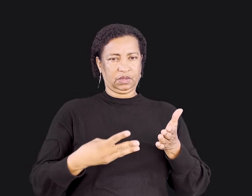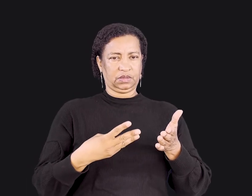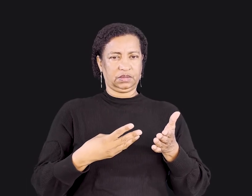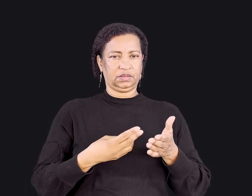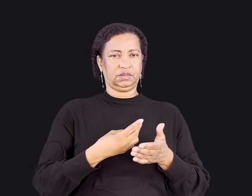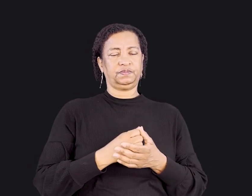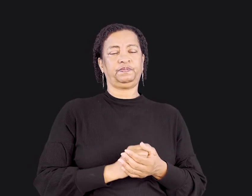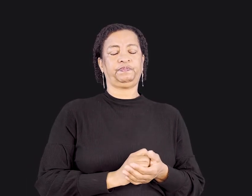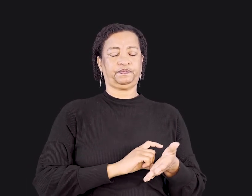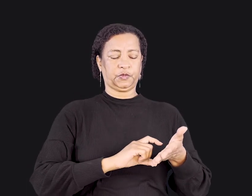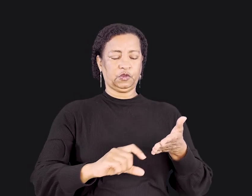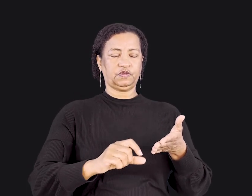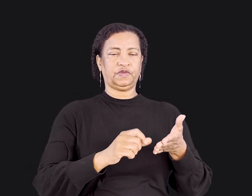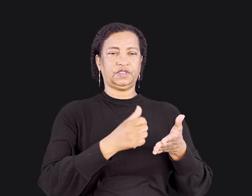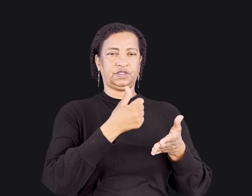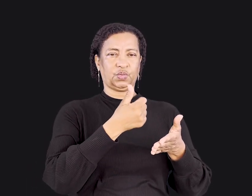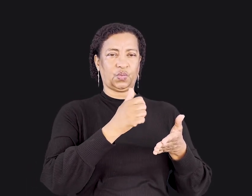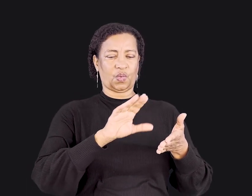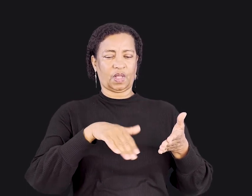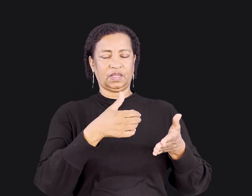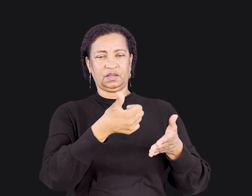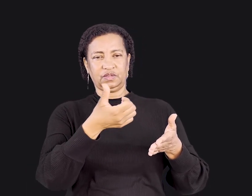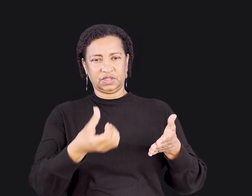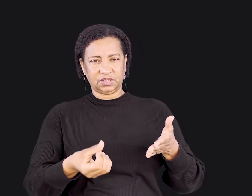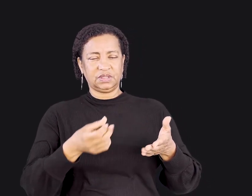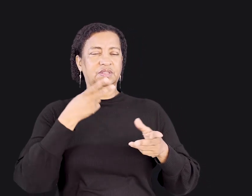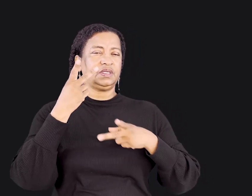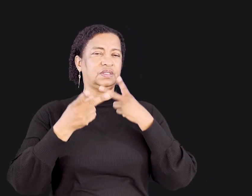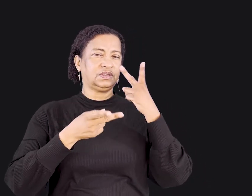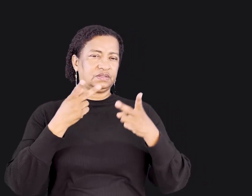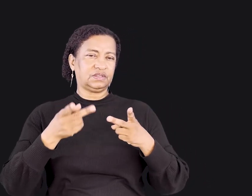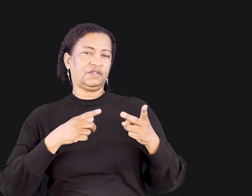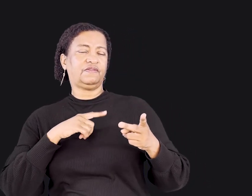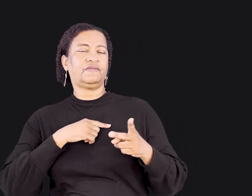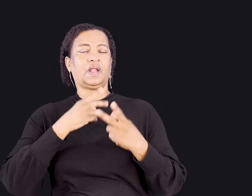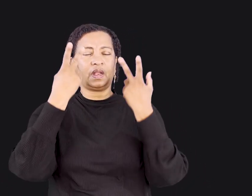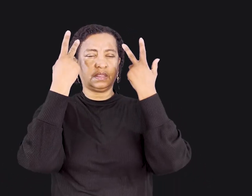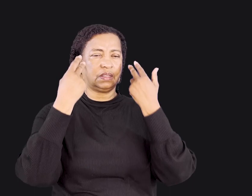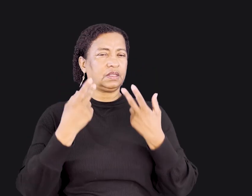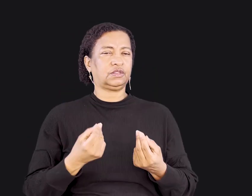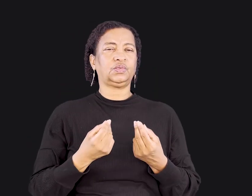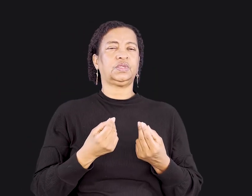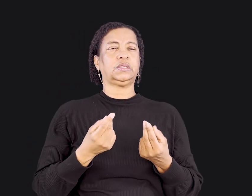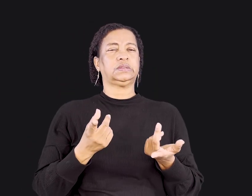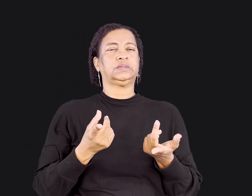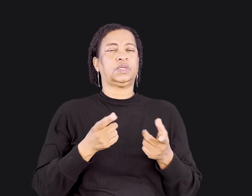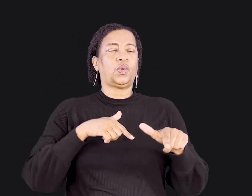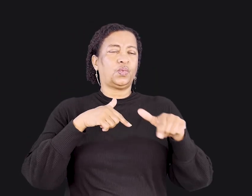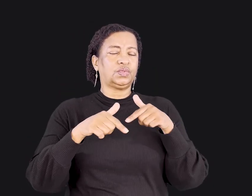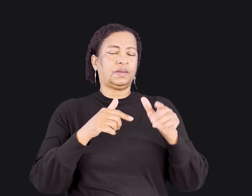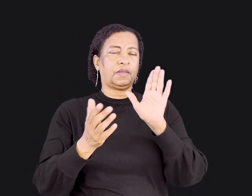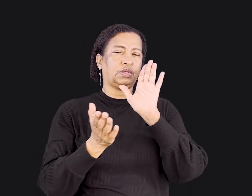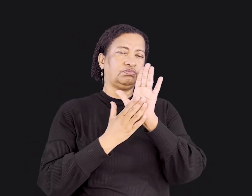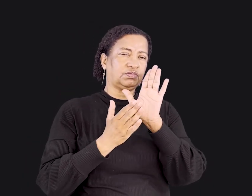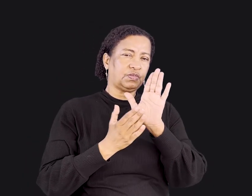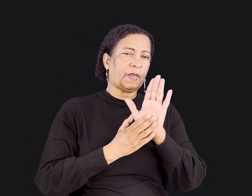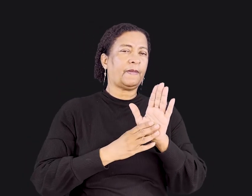primeiros 16 versículos do capítulo 4, Paulo fala sobre a natureza, a essência, a função e o propósito da